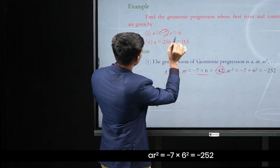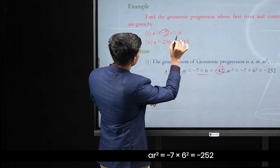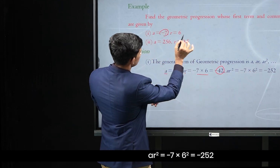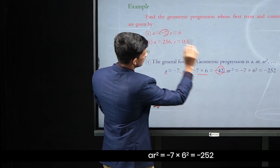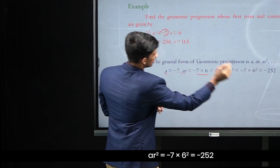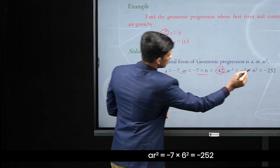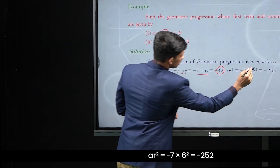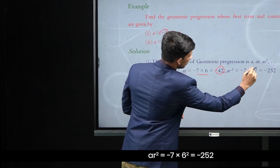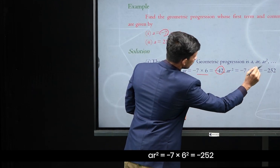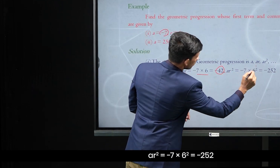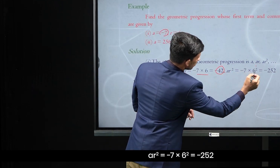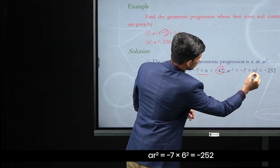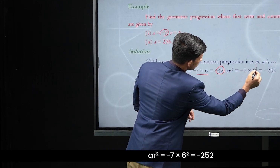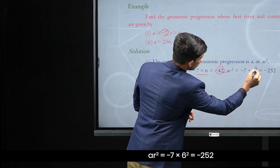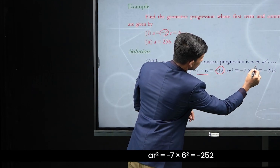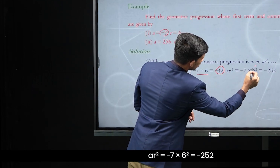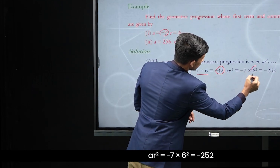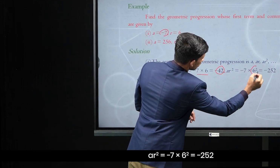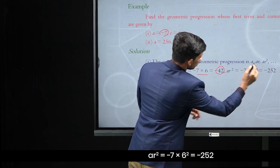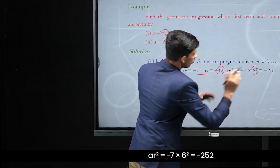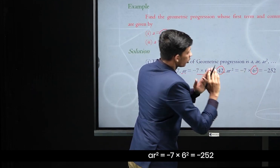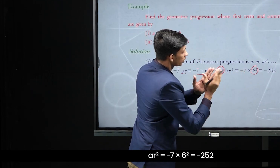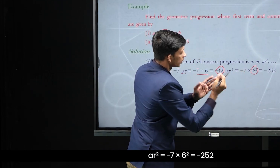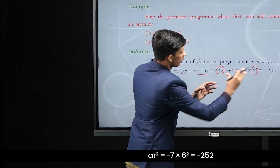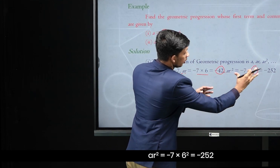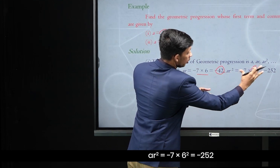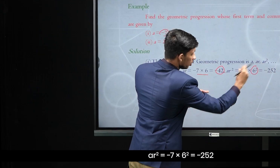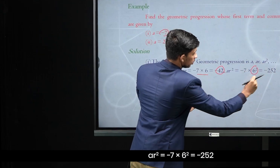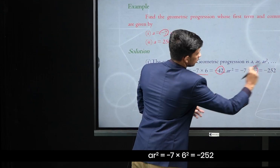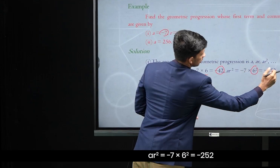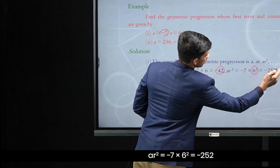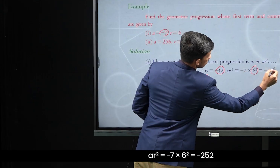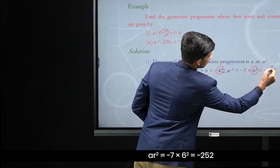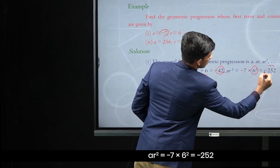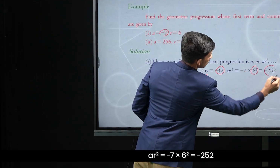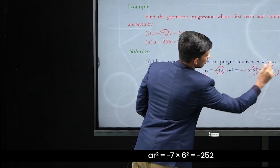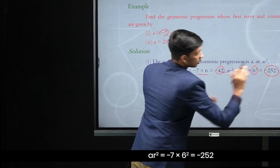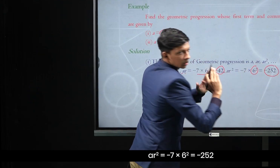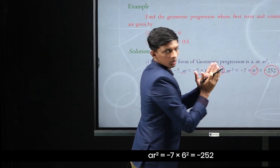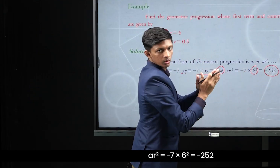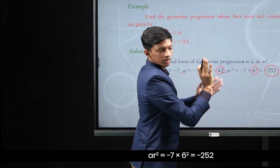6 மேலிலக்கு 2 ஈடு கழித்தல் 252.